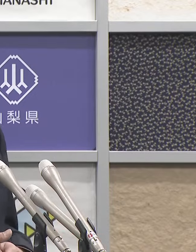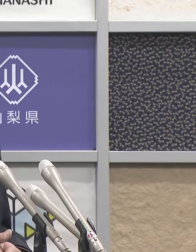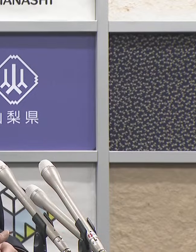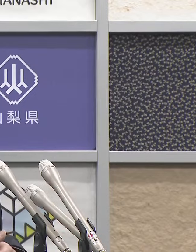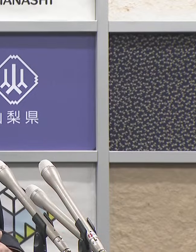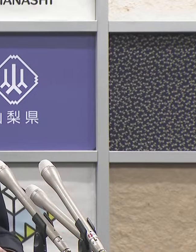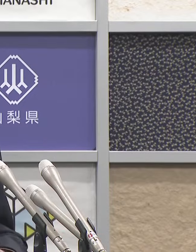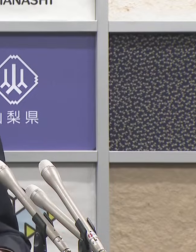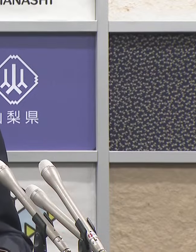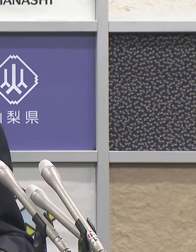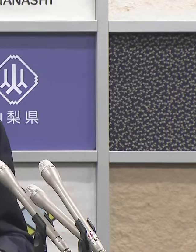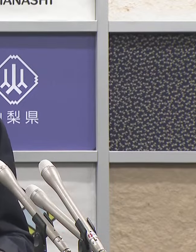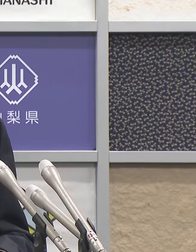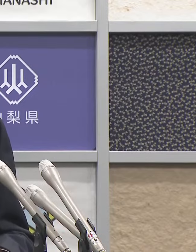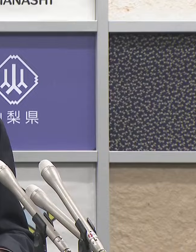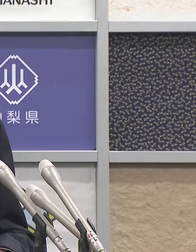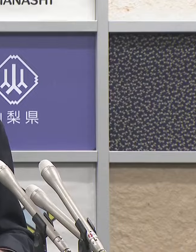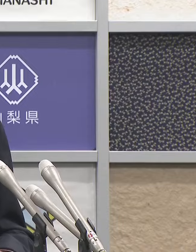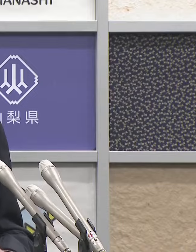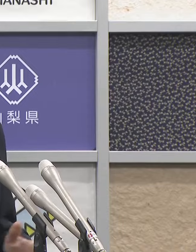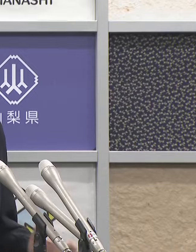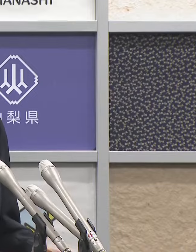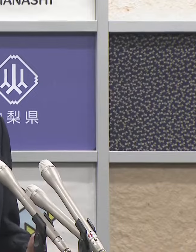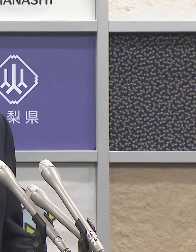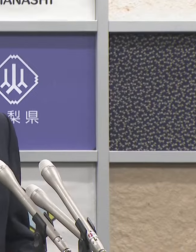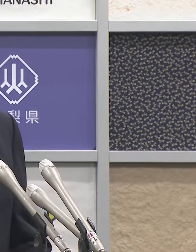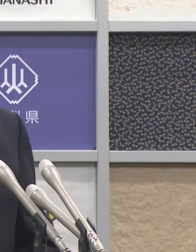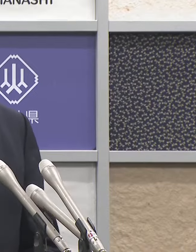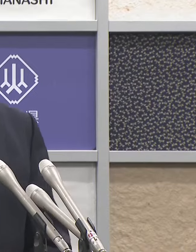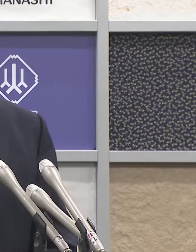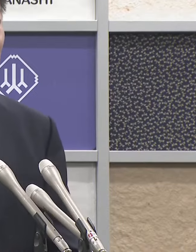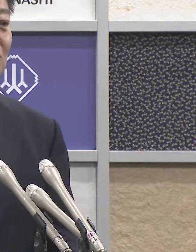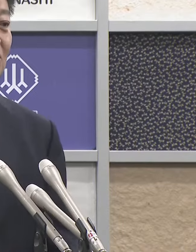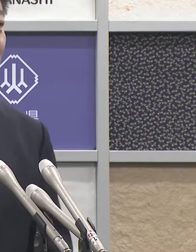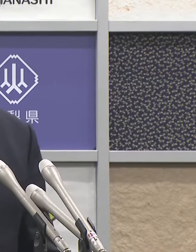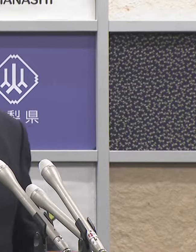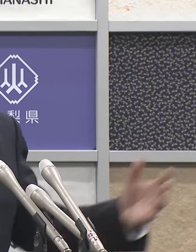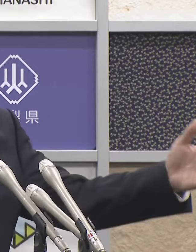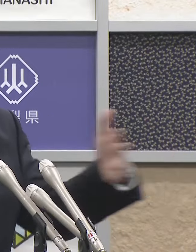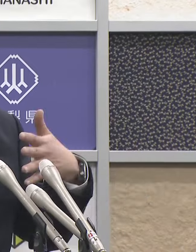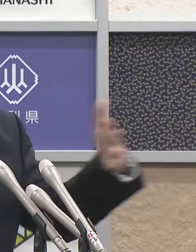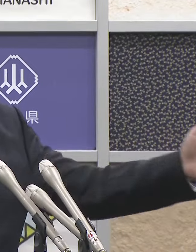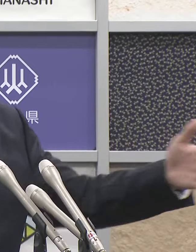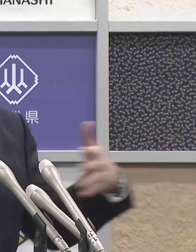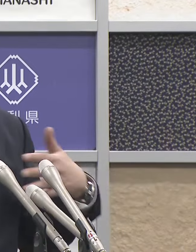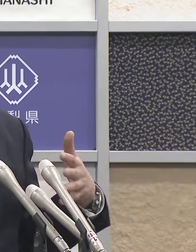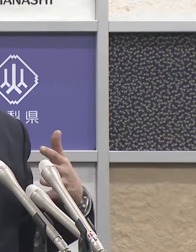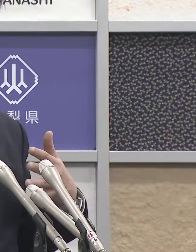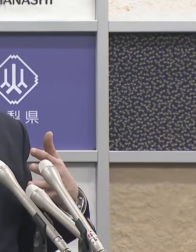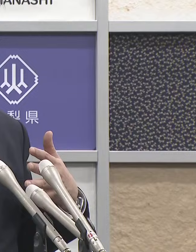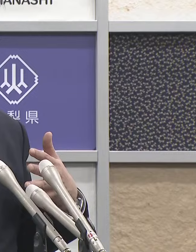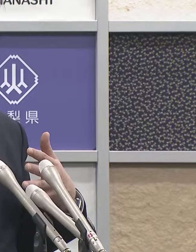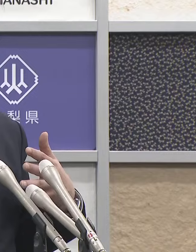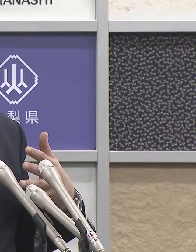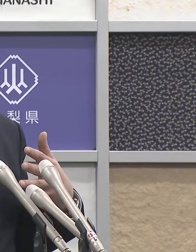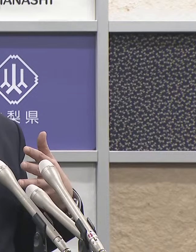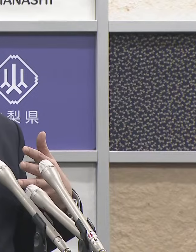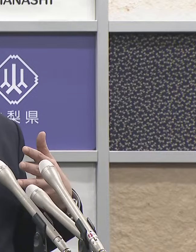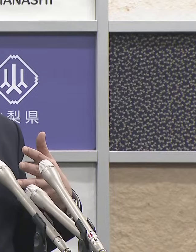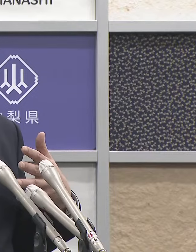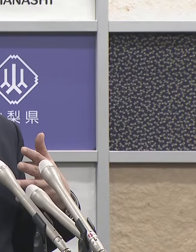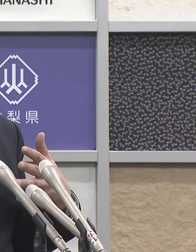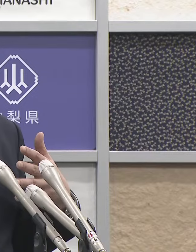そのいろいろ研修教材を作っていたりとか、さまざま実際 そのビジネス界からの需要もどうもお